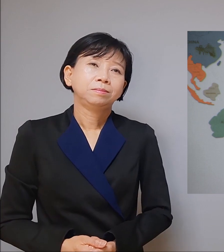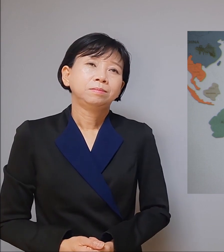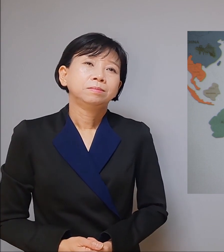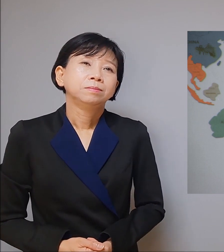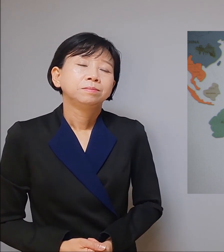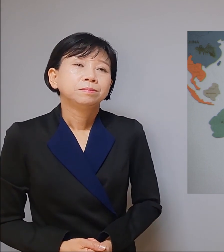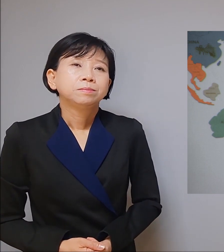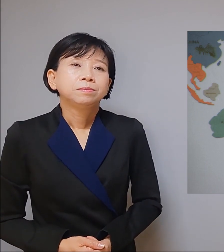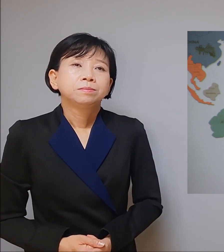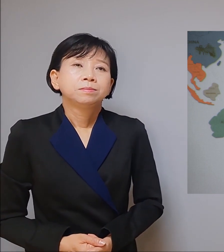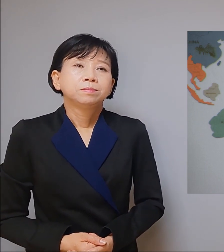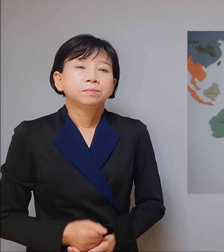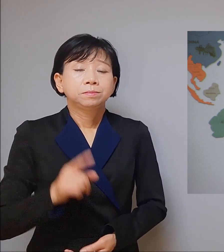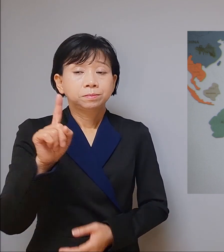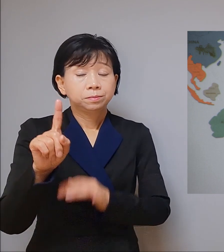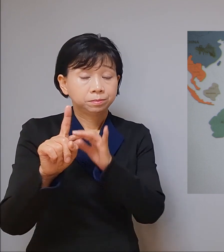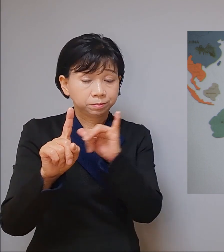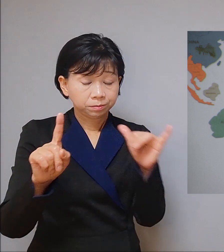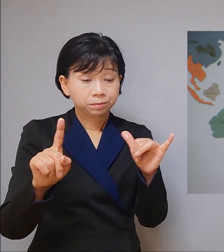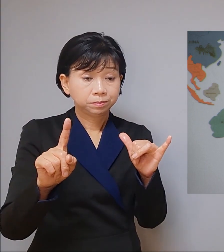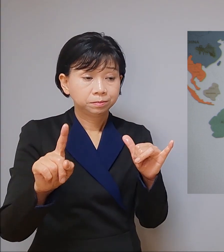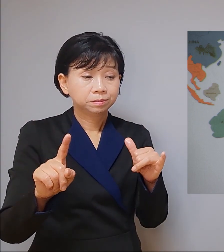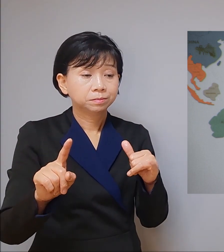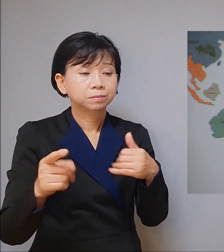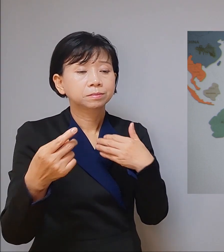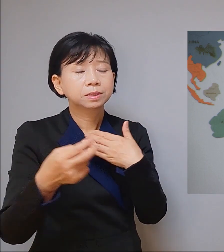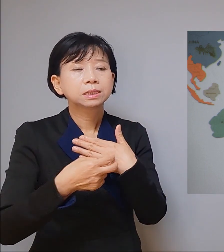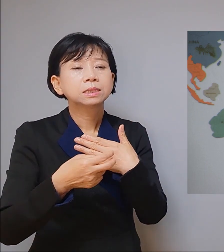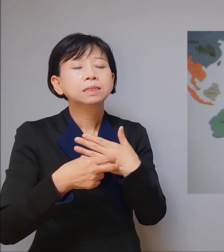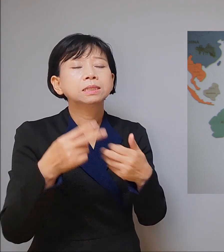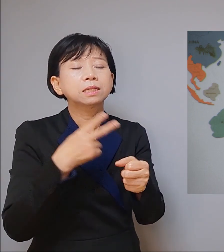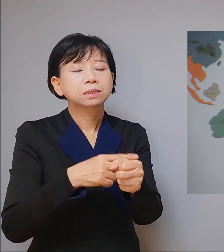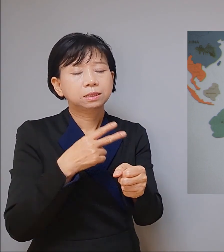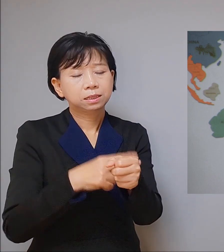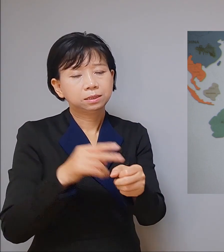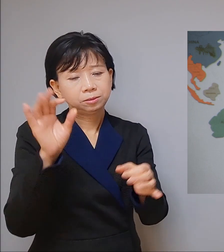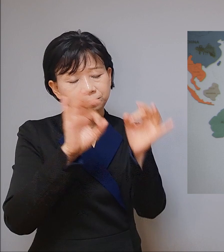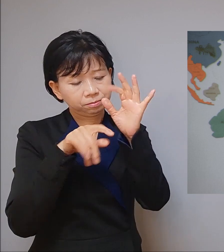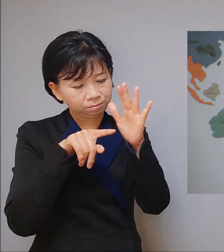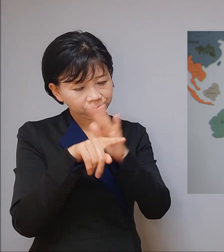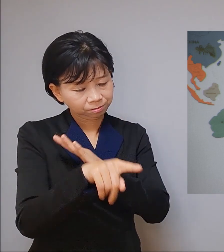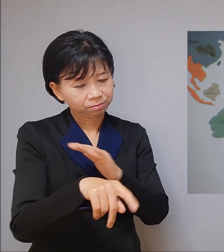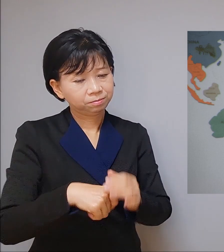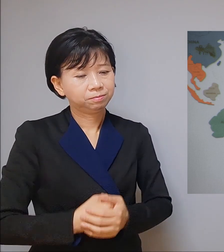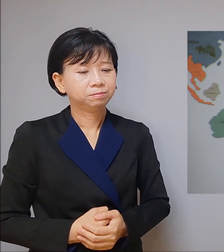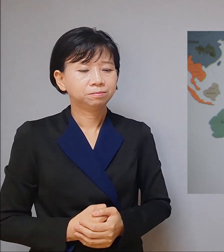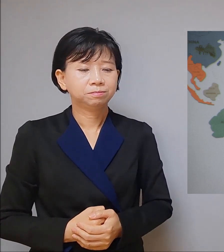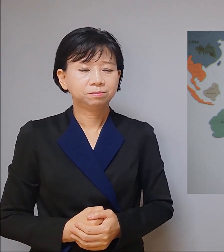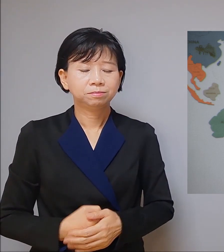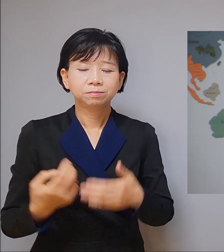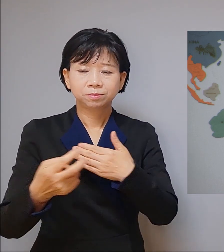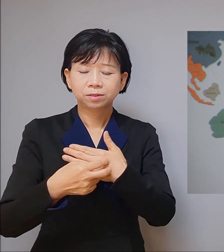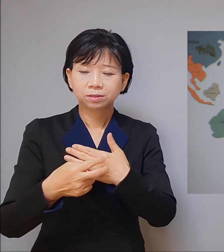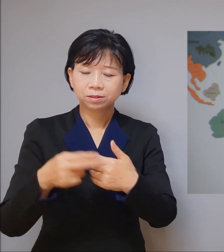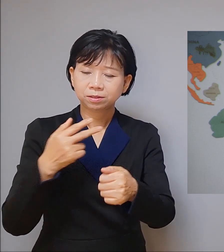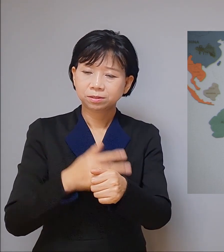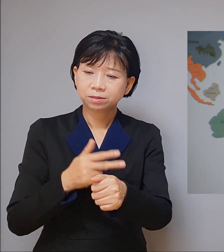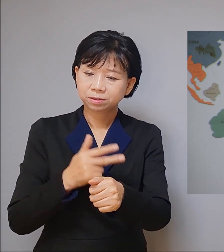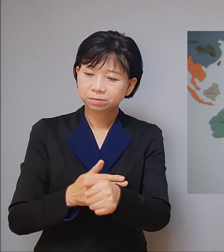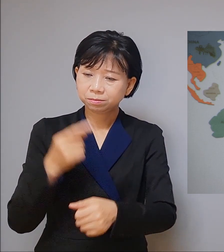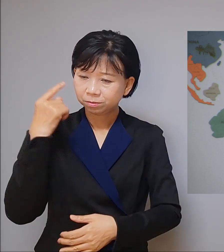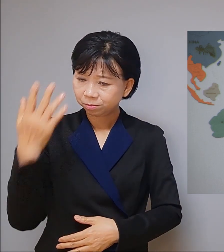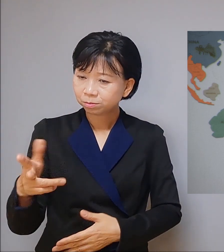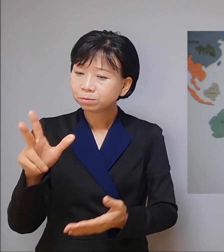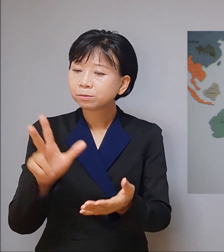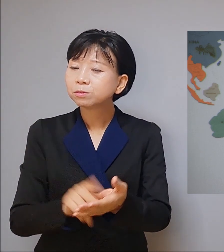한 사람이 의사를 찾아오게 됩니다. 그래서 의사가 묻게 되지요. 어떤